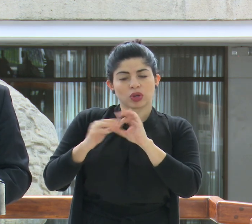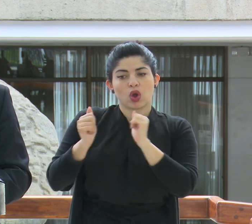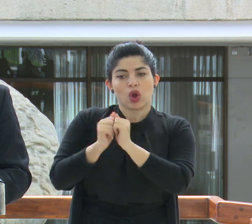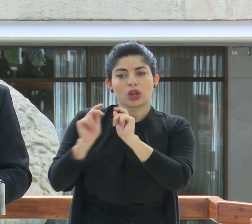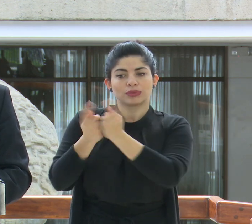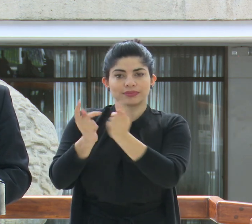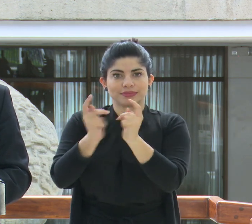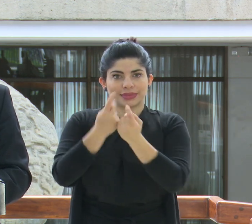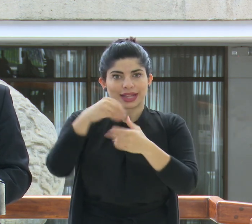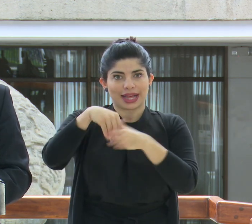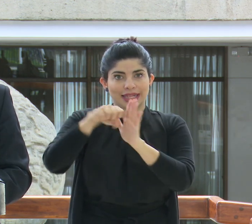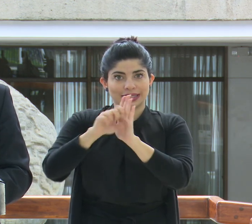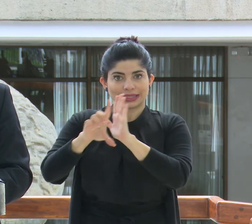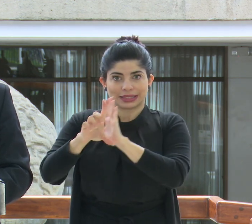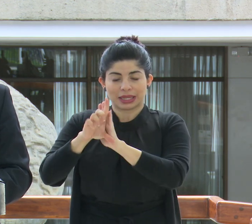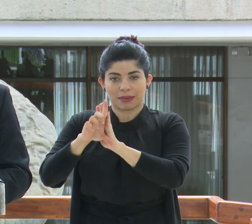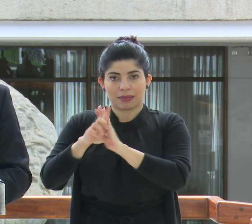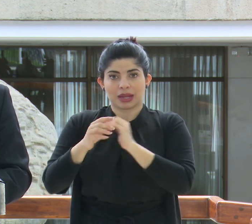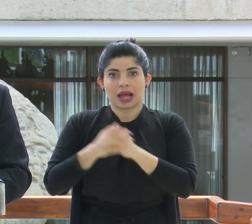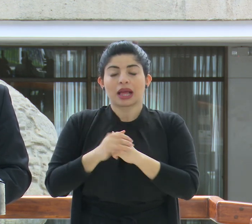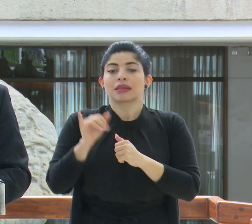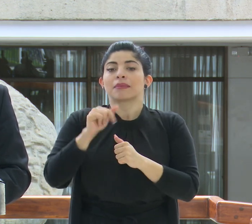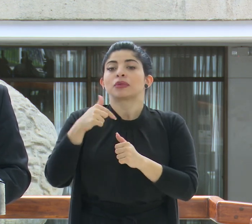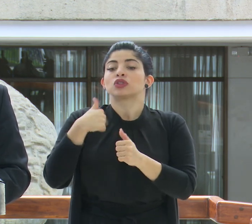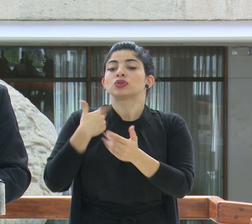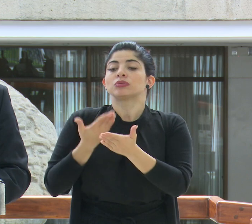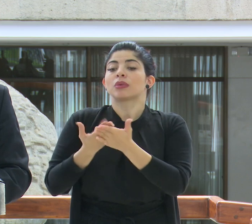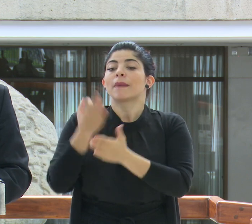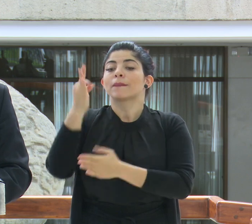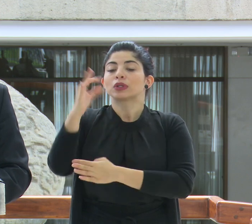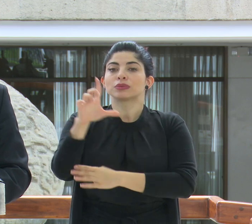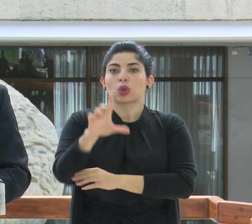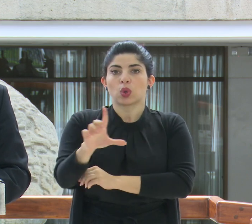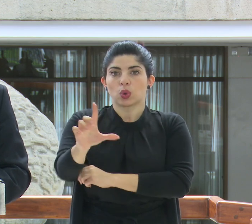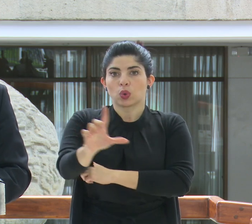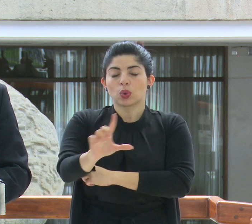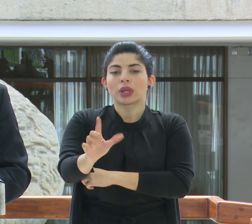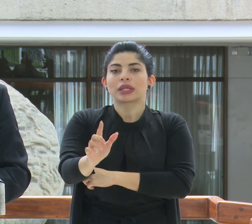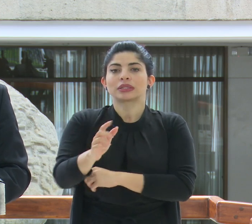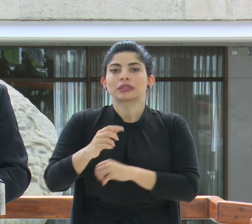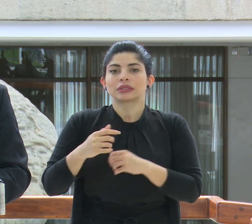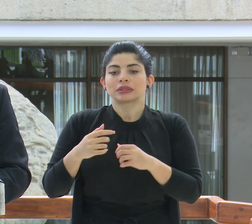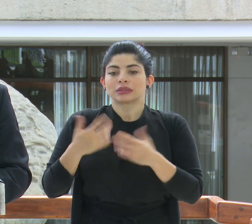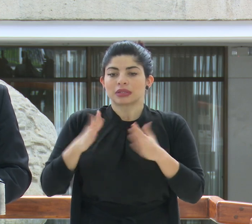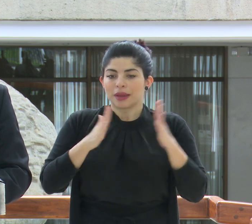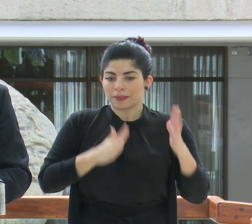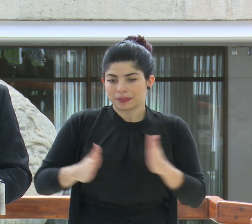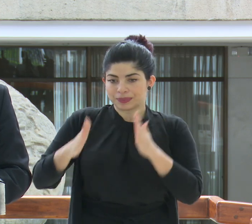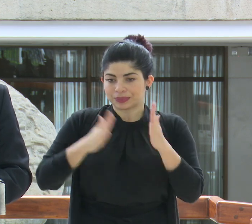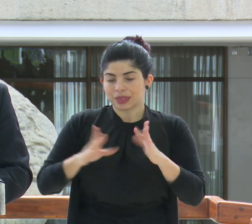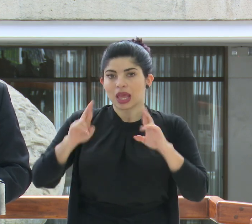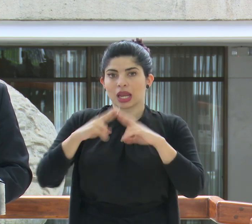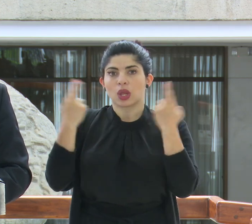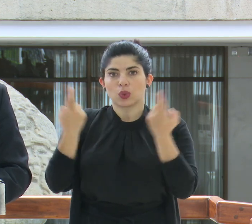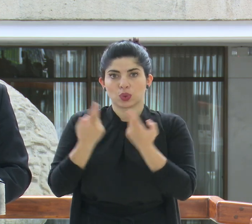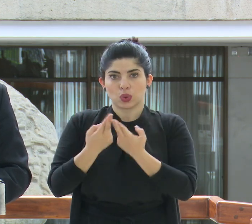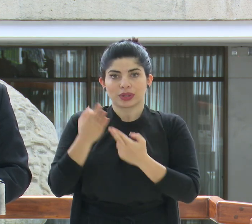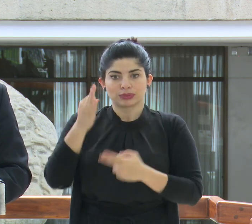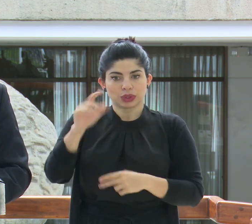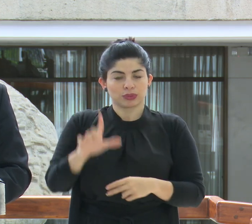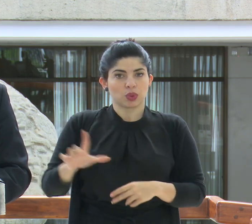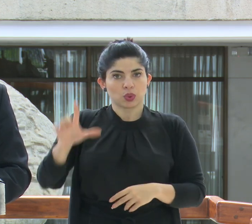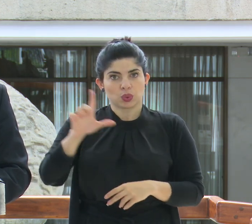fracciones legislativas. Estoy incluso planteando el próximo lunes, ya estamos organizando unas reuniones